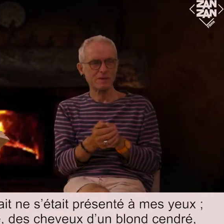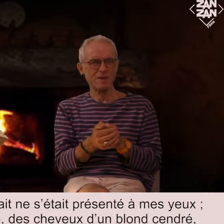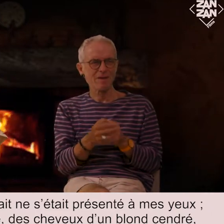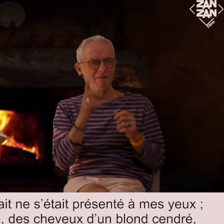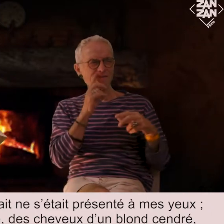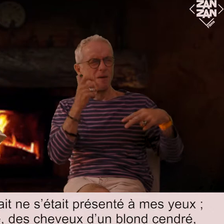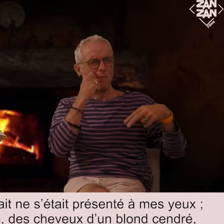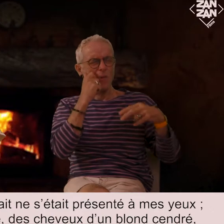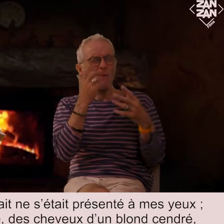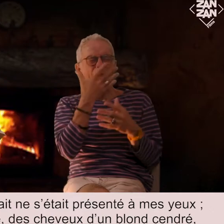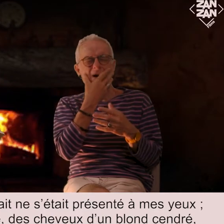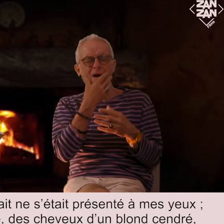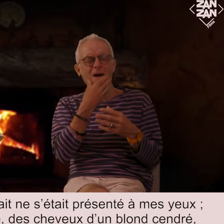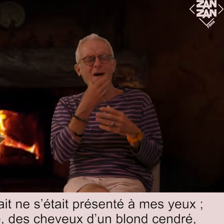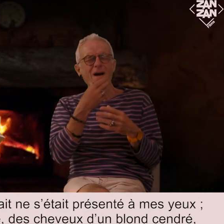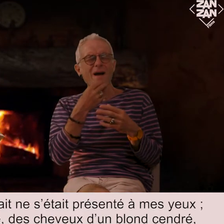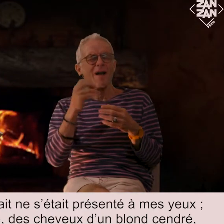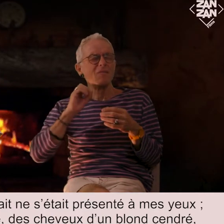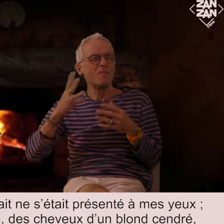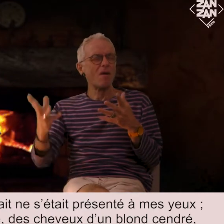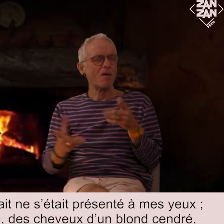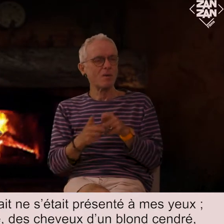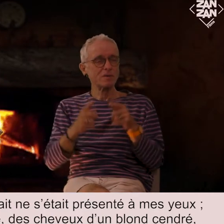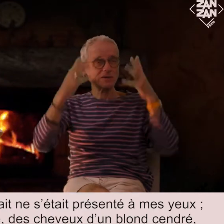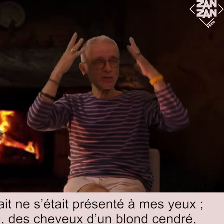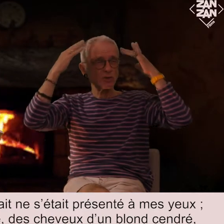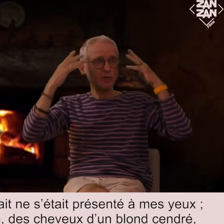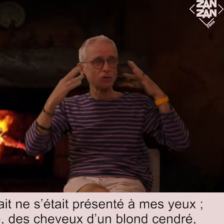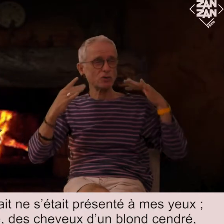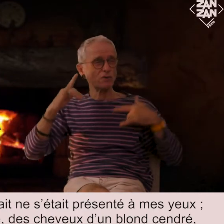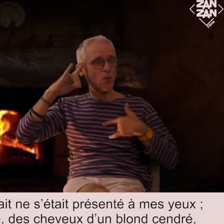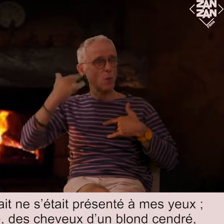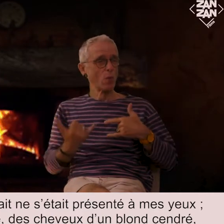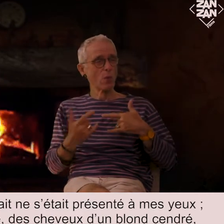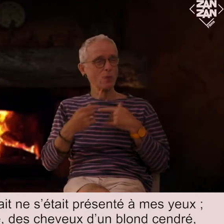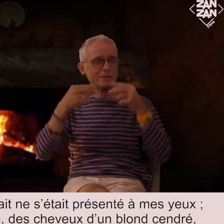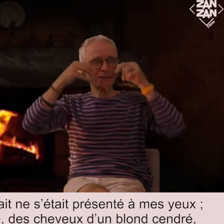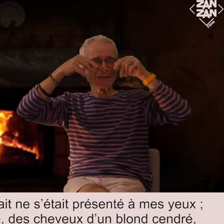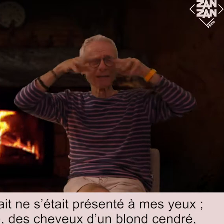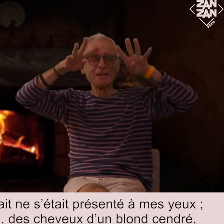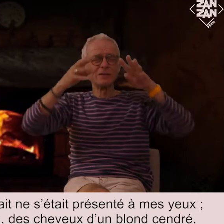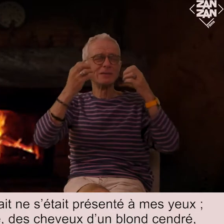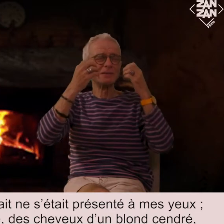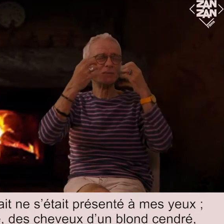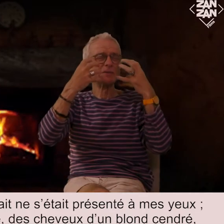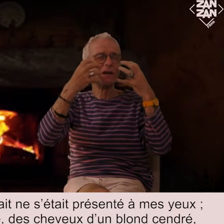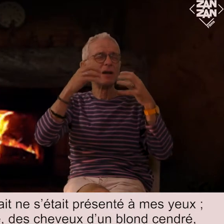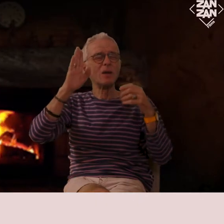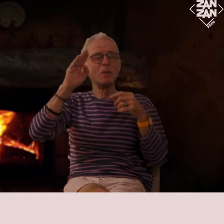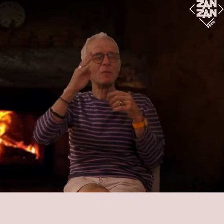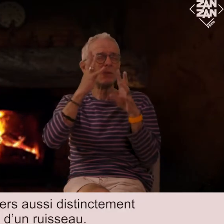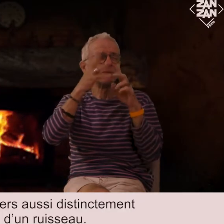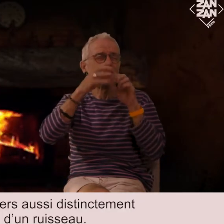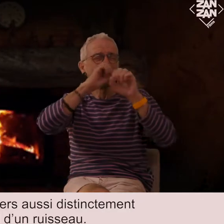blancheur éblouissante des cheveux d'un blond cendré de longs cils et des prunelles bleues si claires et si transparentes